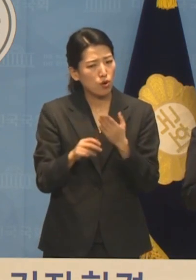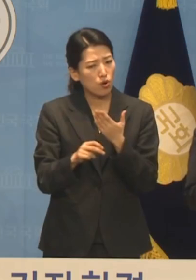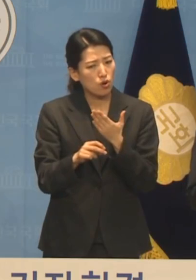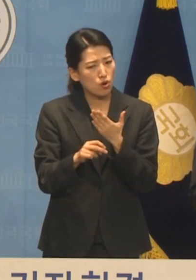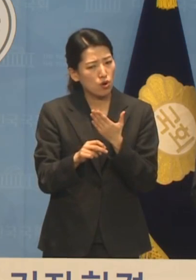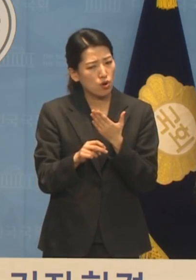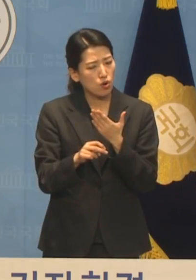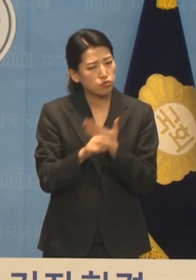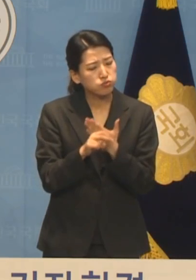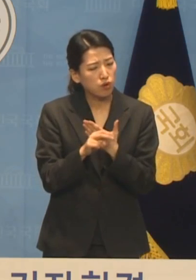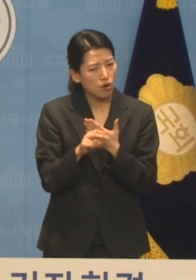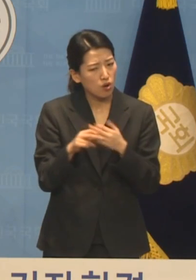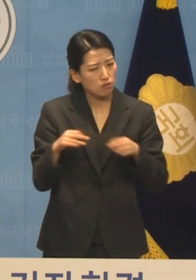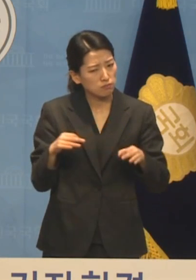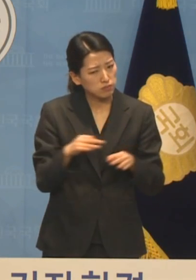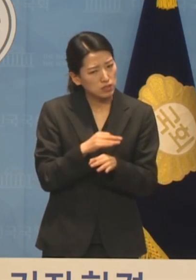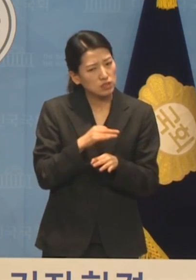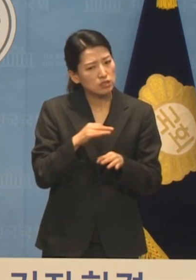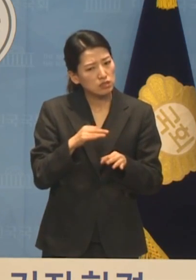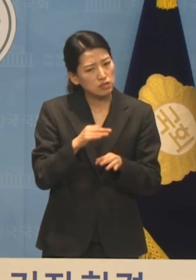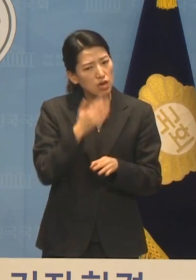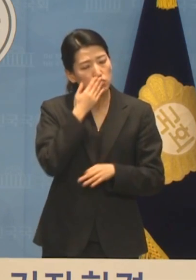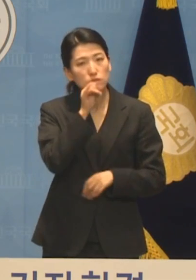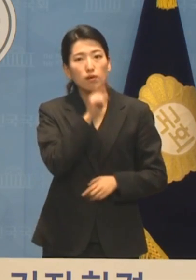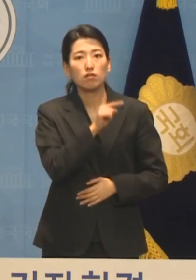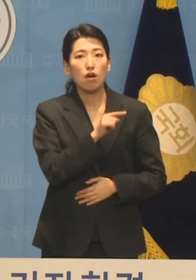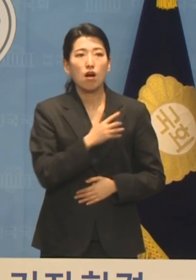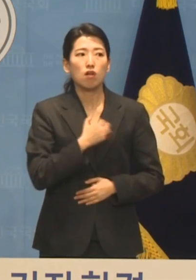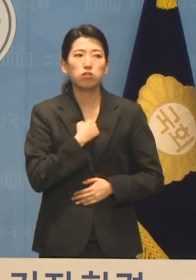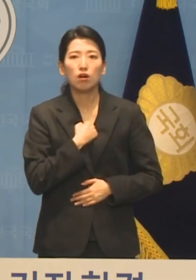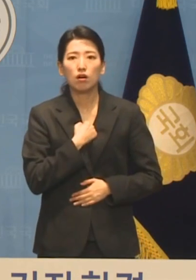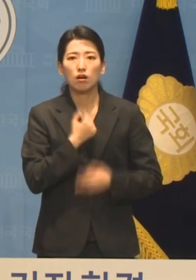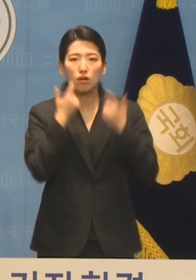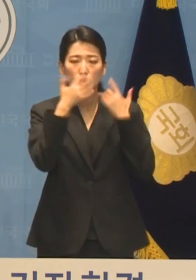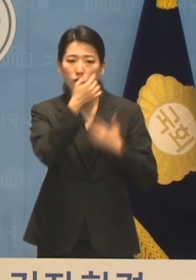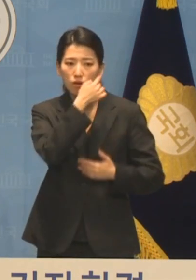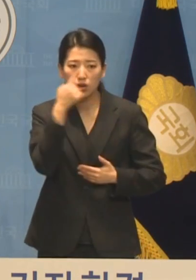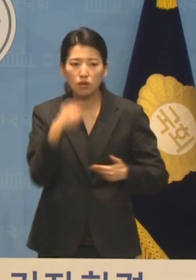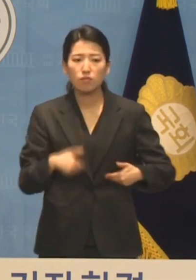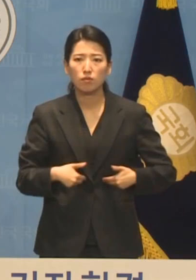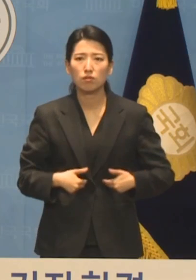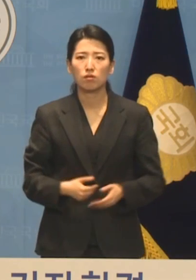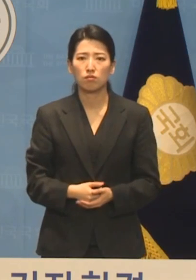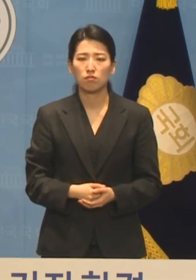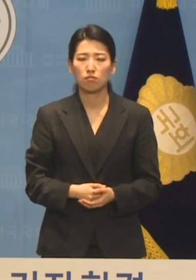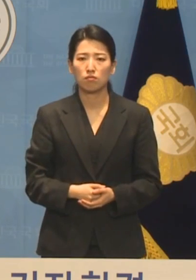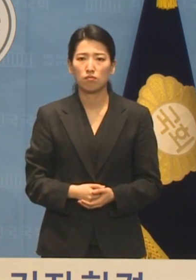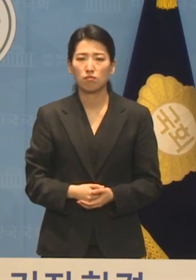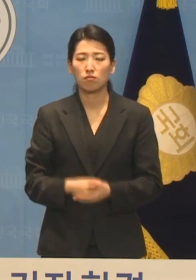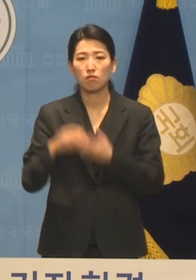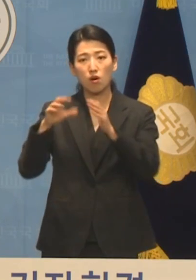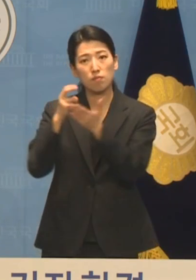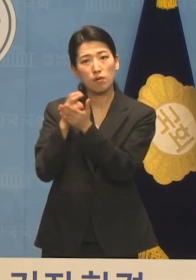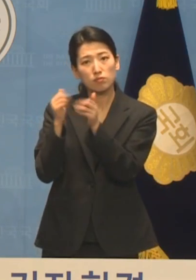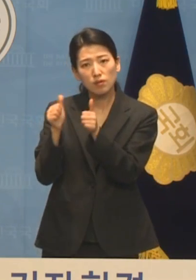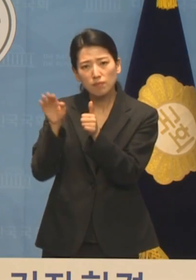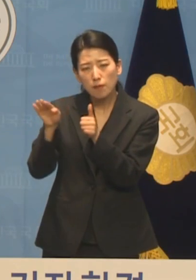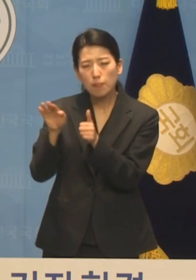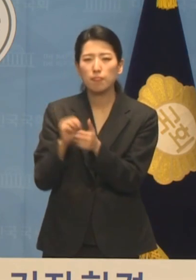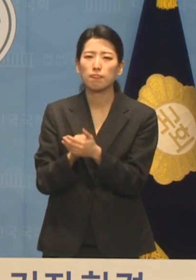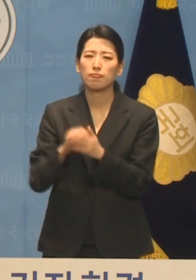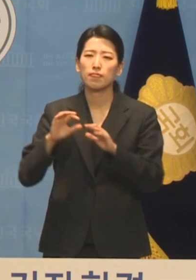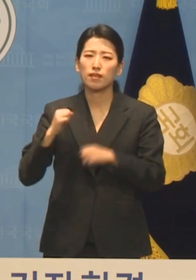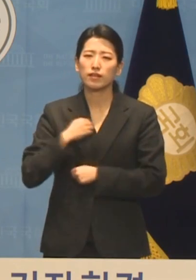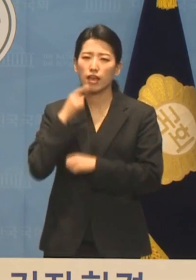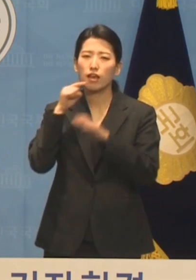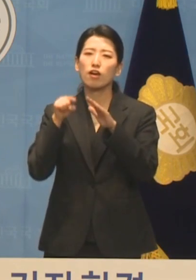하였습니다. 추가적인 확인이 필요한 이유입니다. 지금 헌재는 계엄의 위헌성 여부를 심사하고 있는 것이 아니라